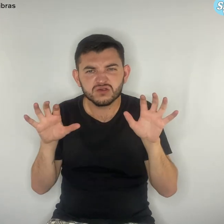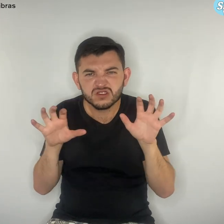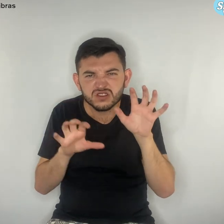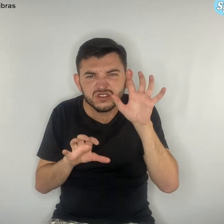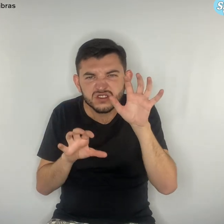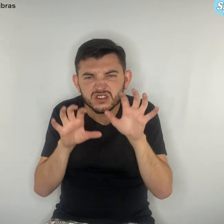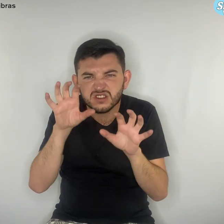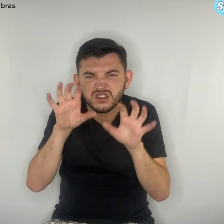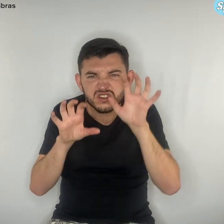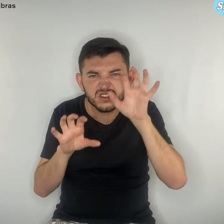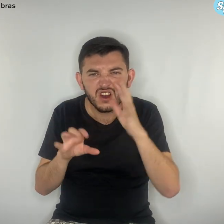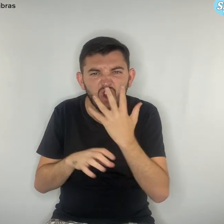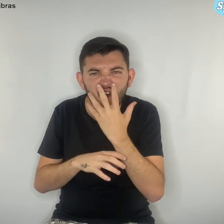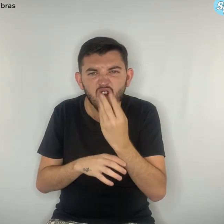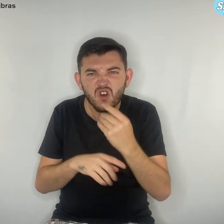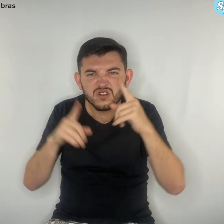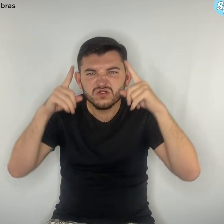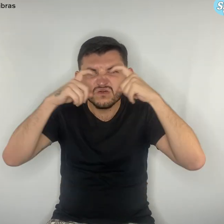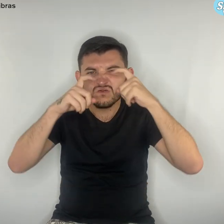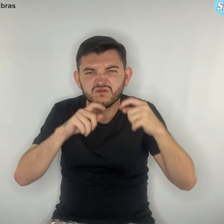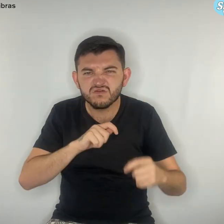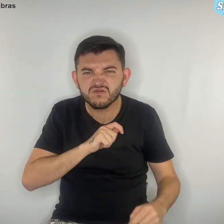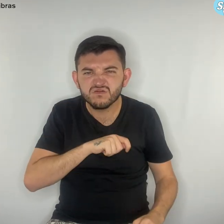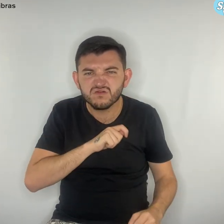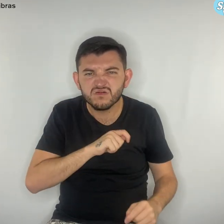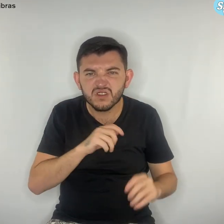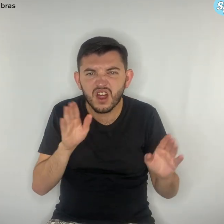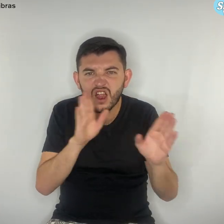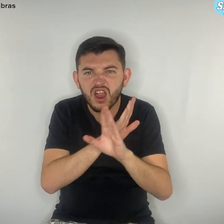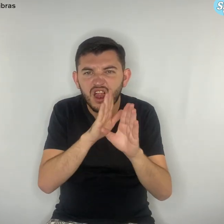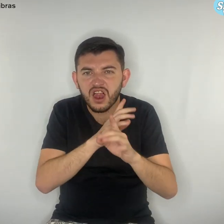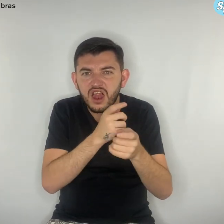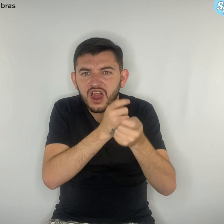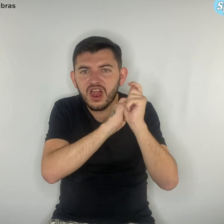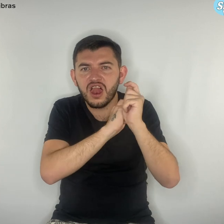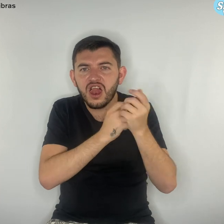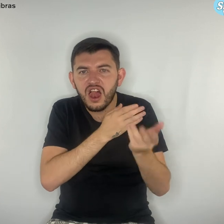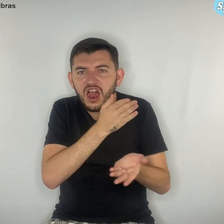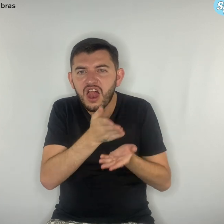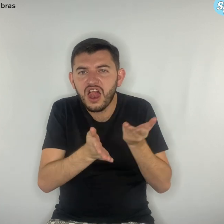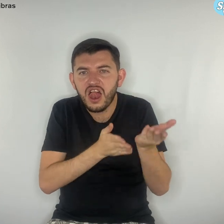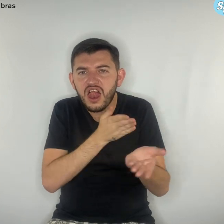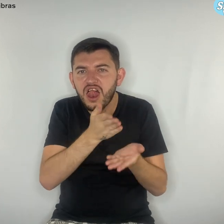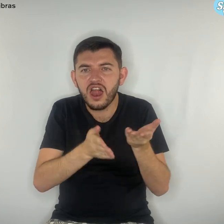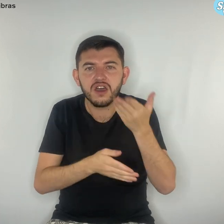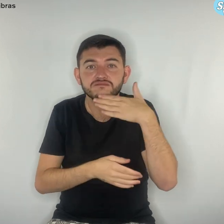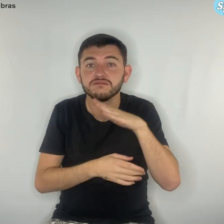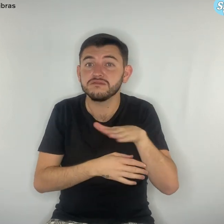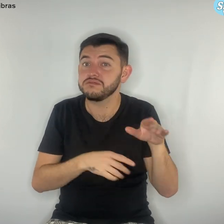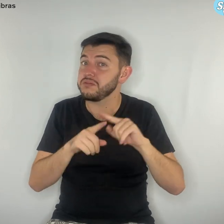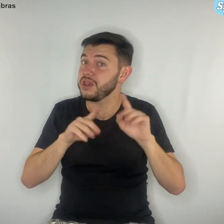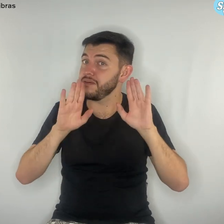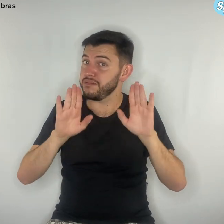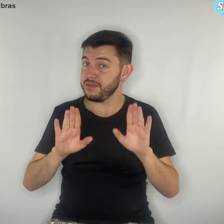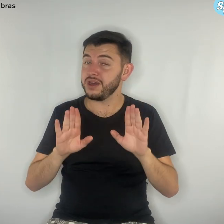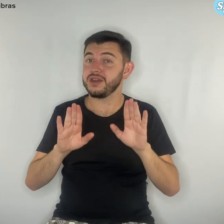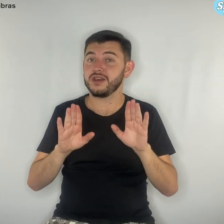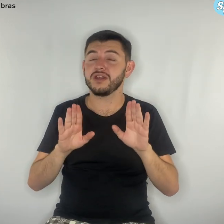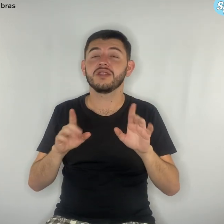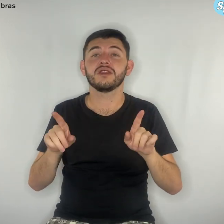mau. Ele sequestra e alicia criancinhas, mas é também a soma de todos os